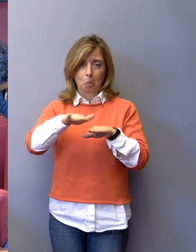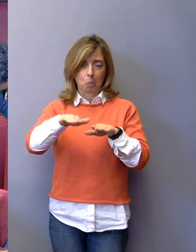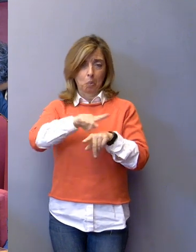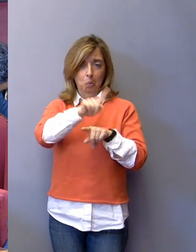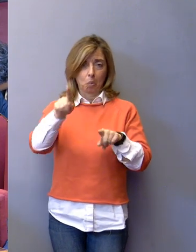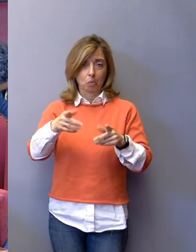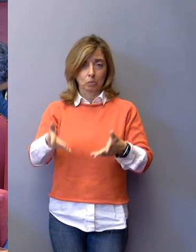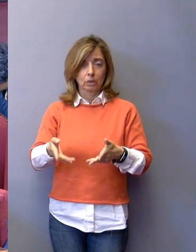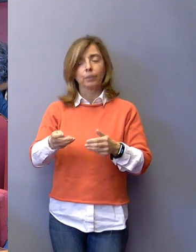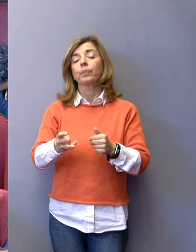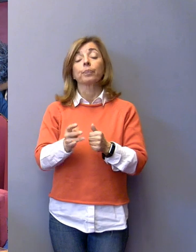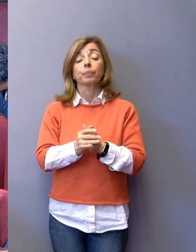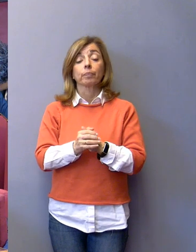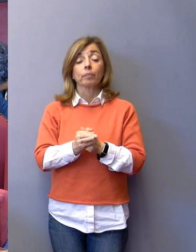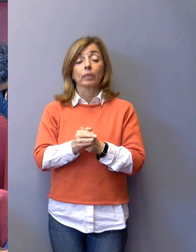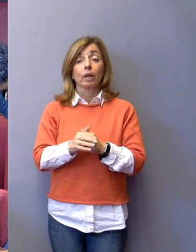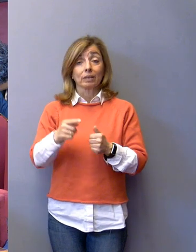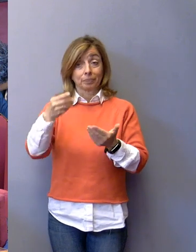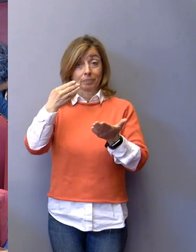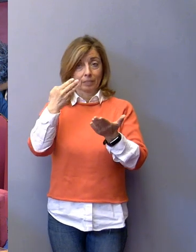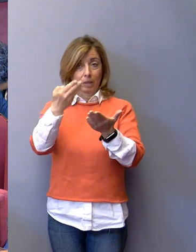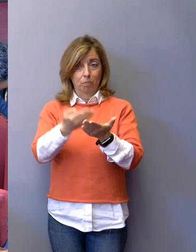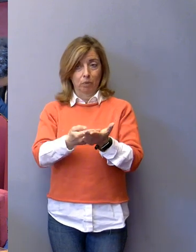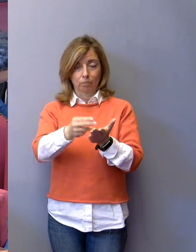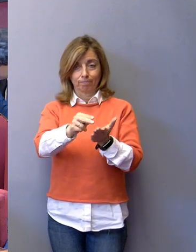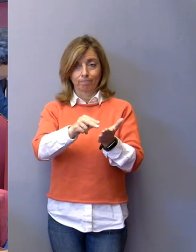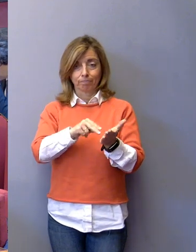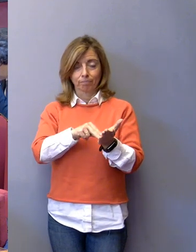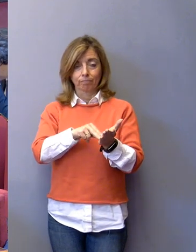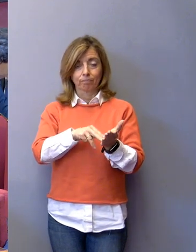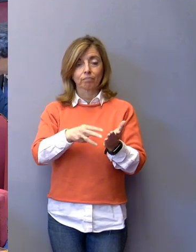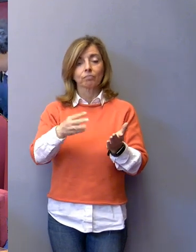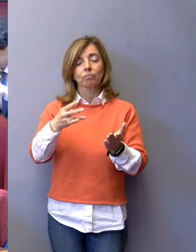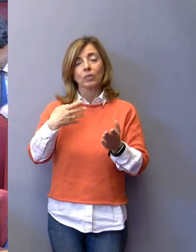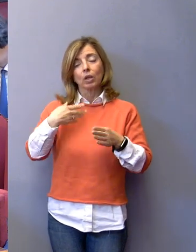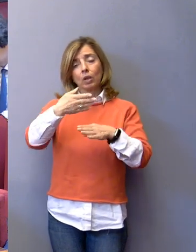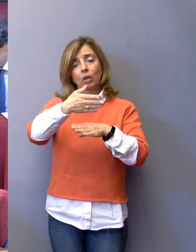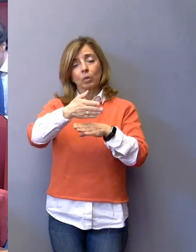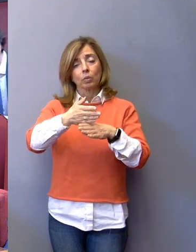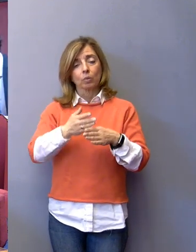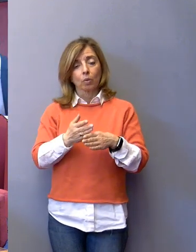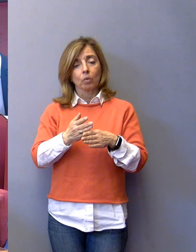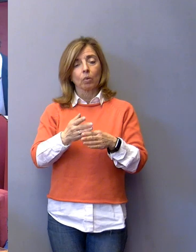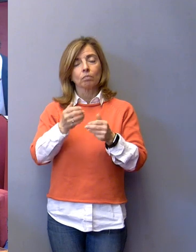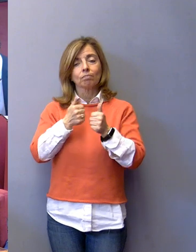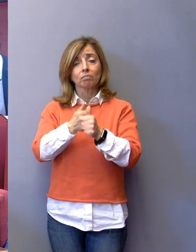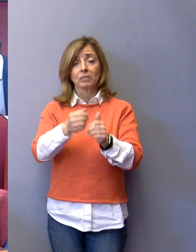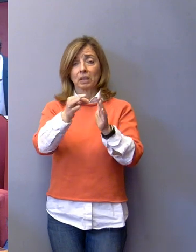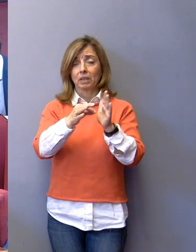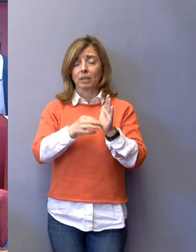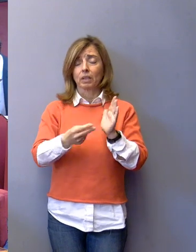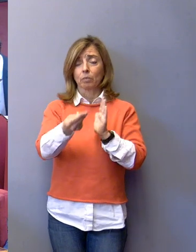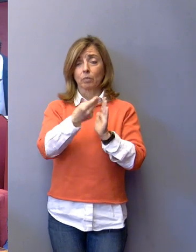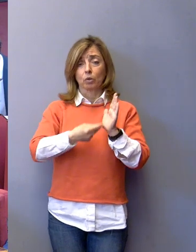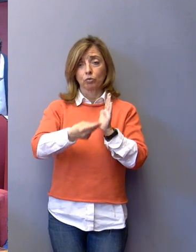nella variante appunto della della proposta rilevato che è previsto una quota parte i servizi secondo criteri progettuali non meglio